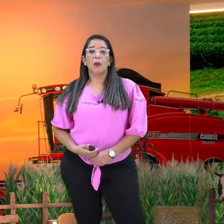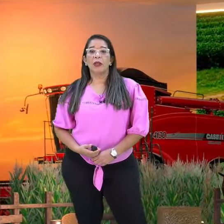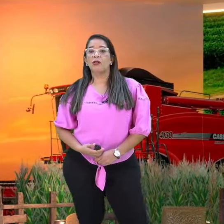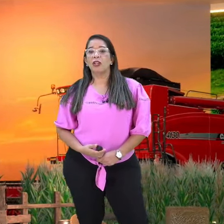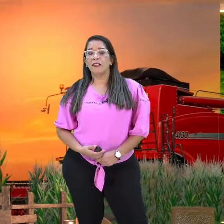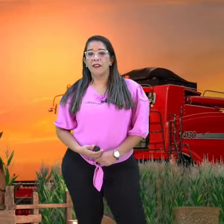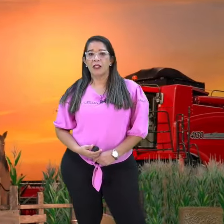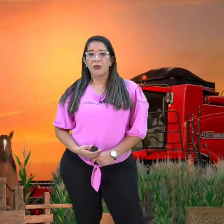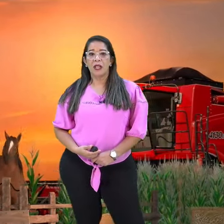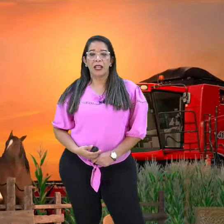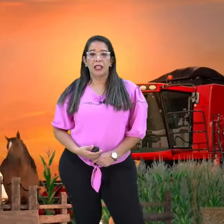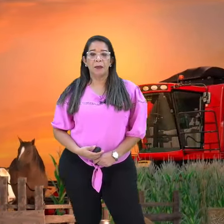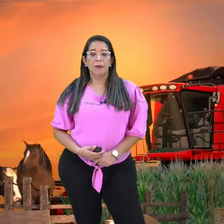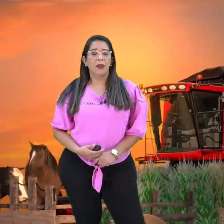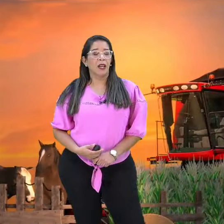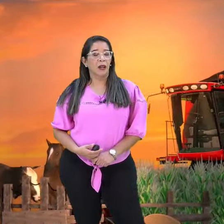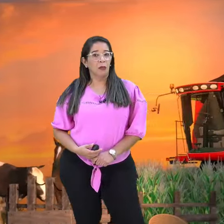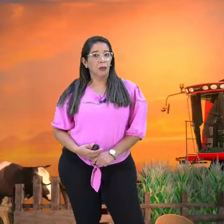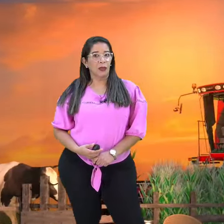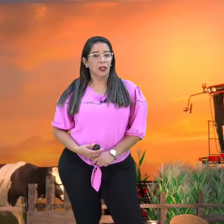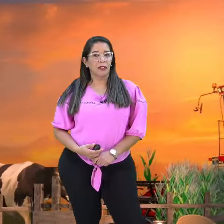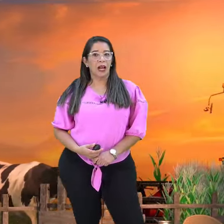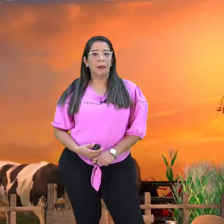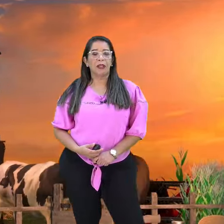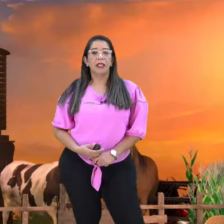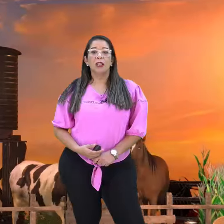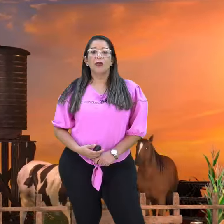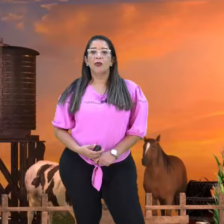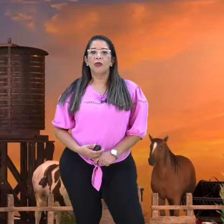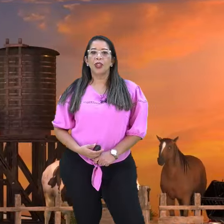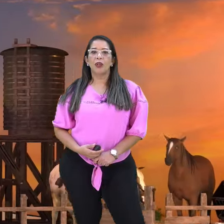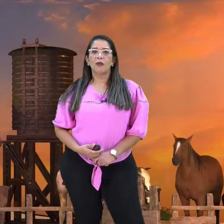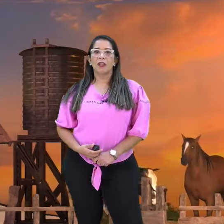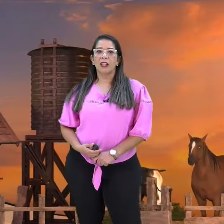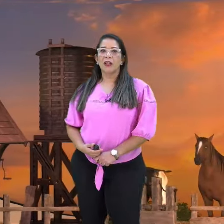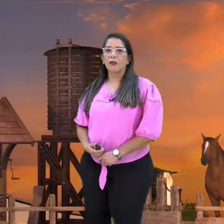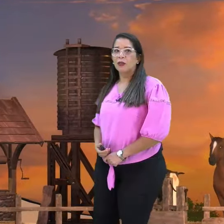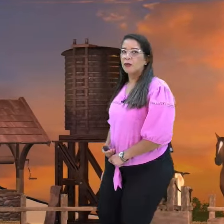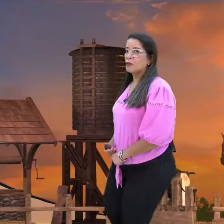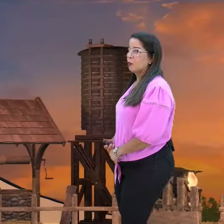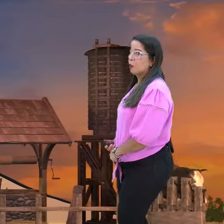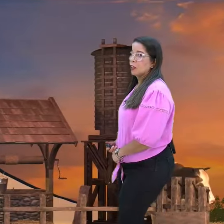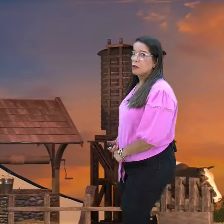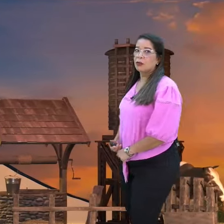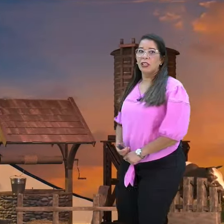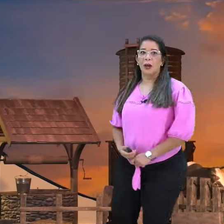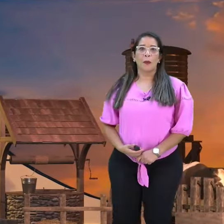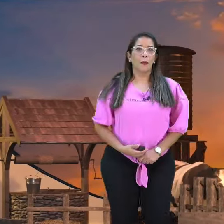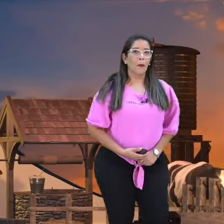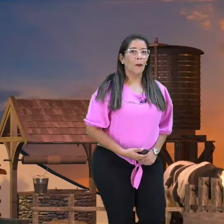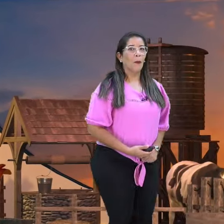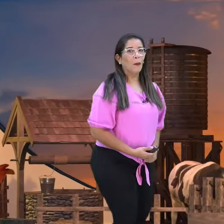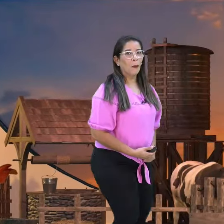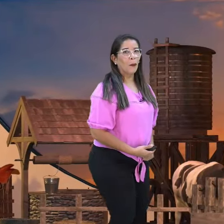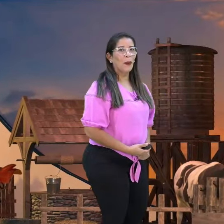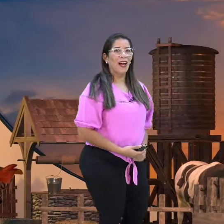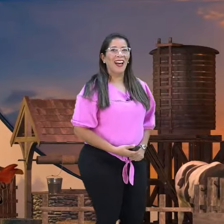Chegamos para o nosso momento de revisão, galera. Eu, professora Tabita, juntinho aqui com você, vou rodar igual o